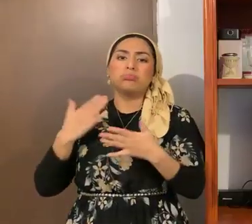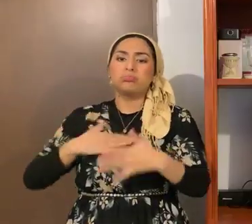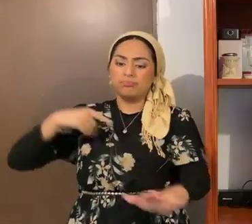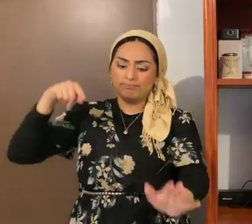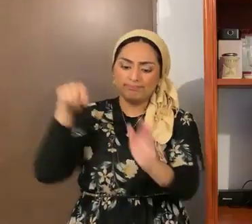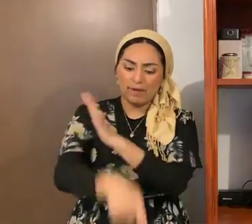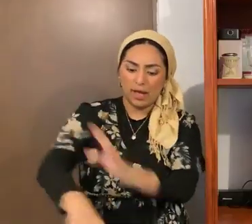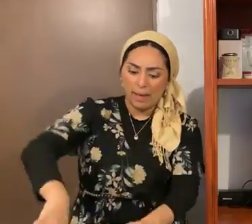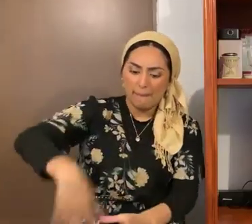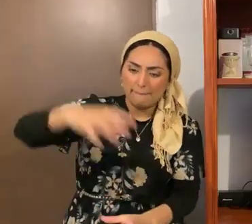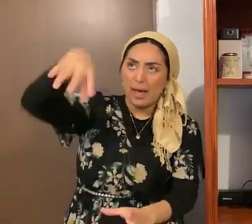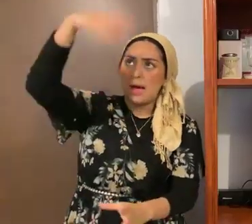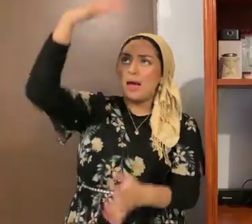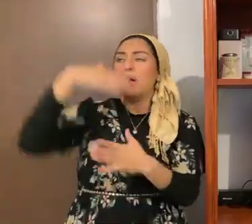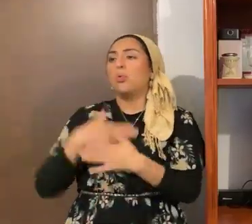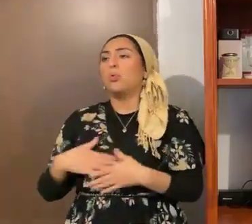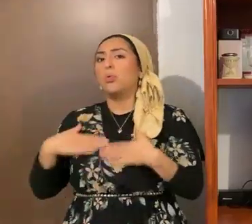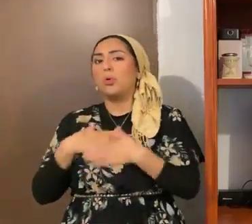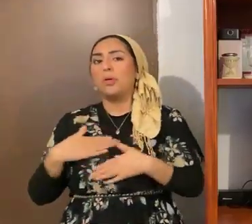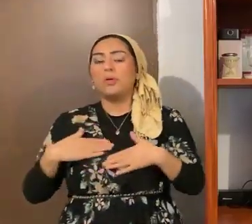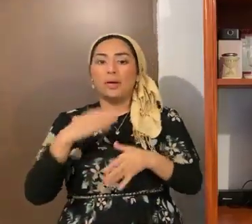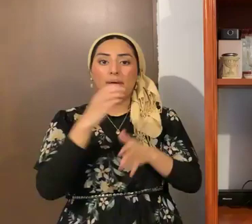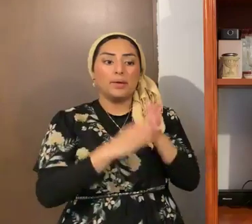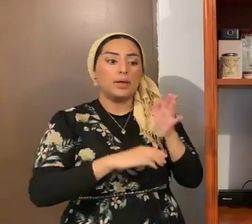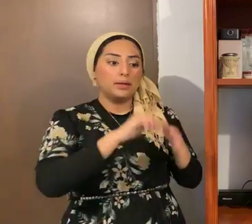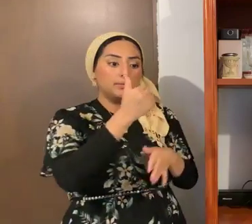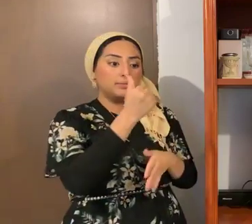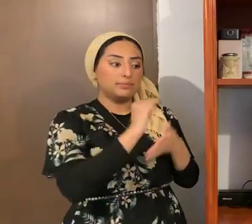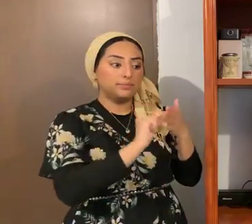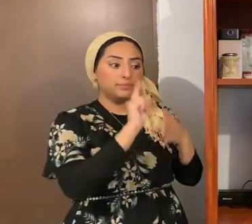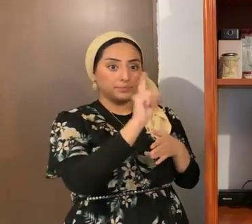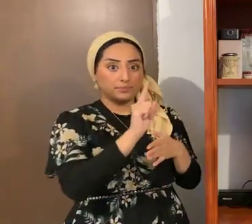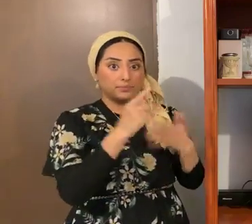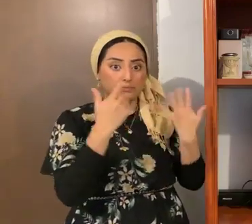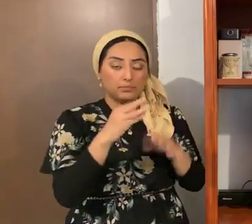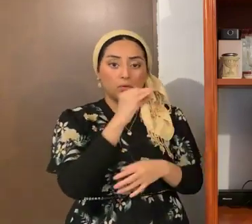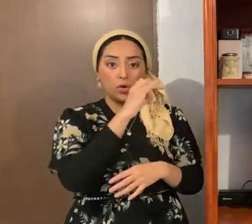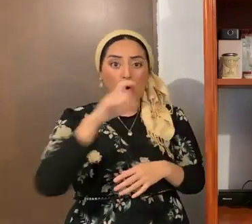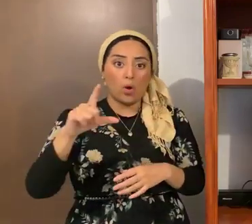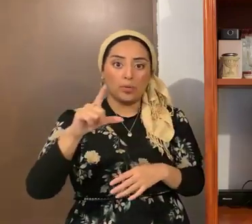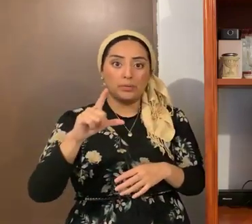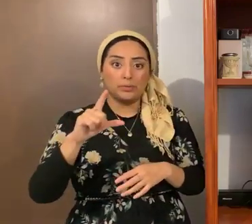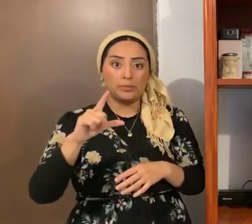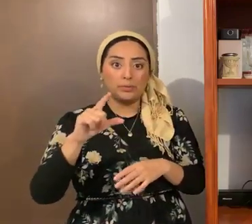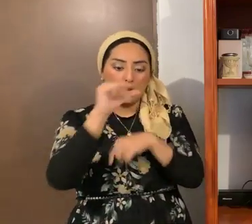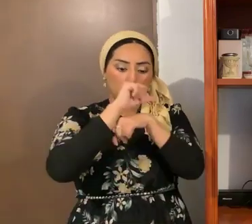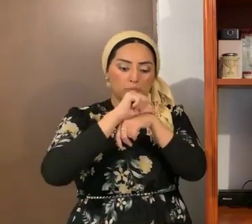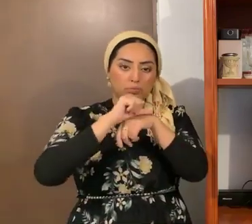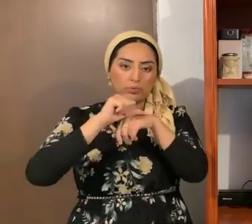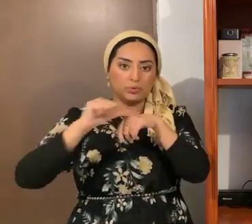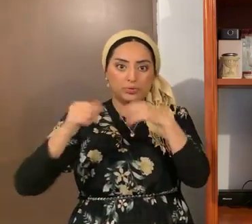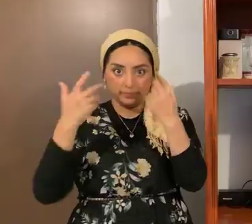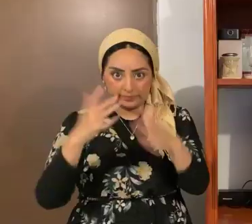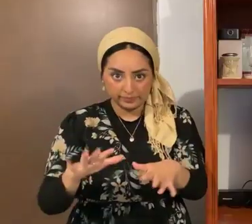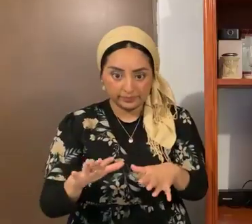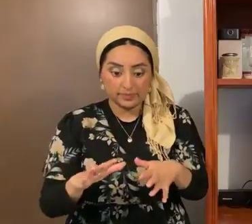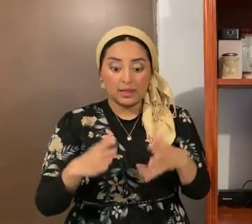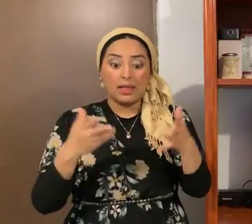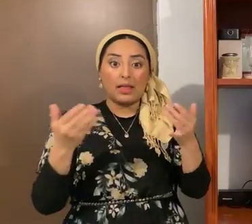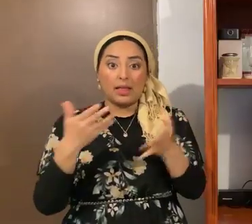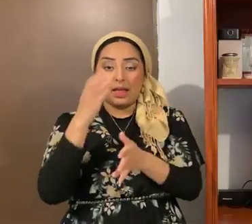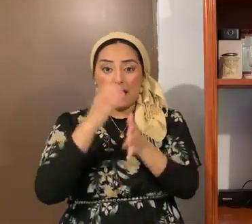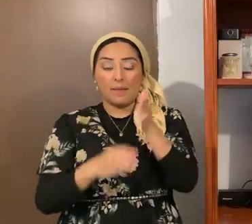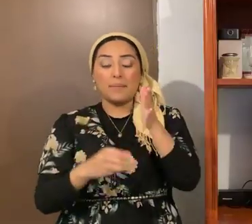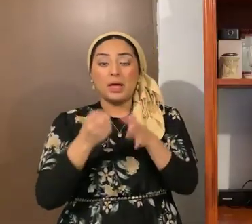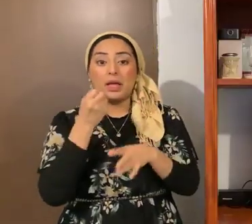Saúl y todos los de Israel. Entonces, en el capítulo 10, verso 1, ya había sido derramado el aceite. Aquí es, digamos, una